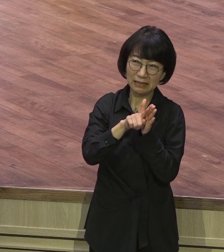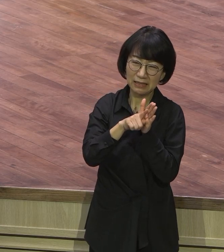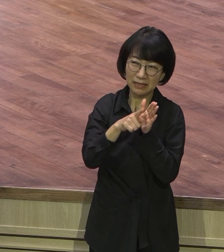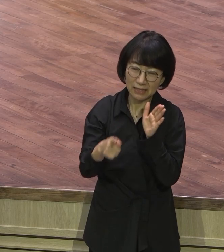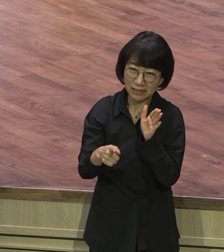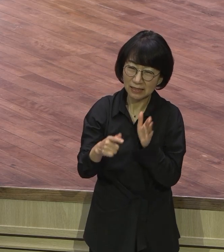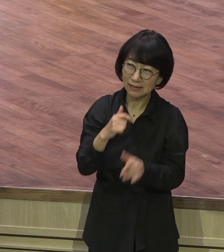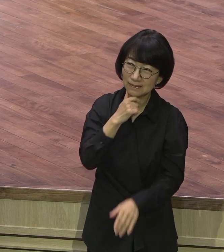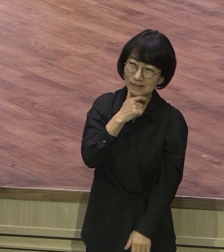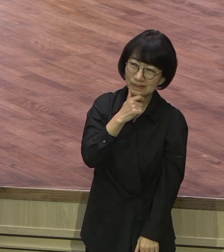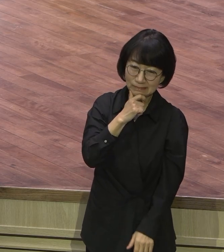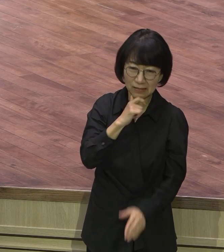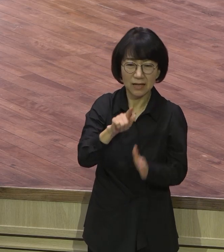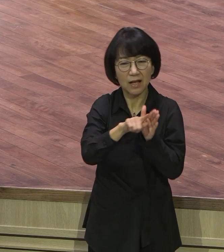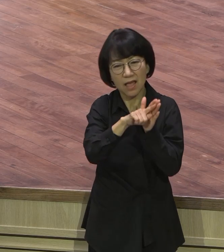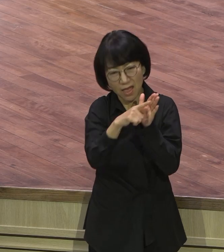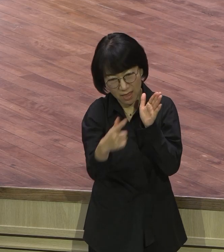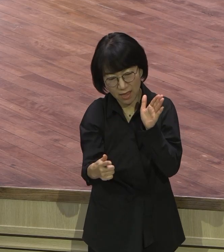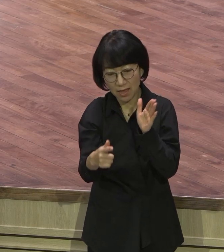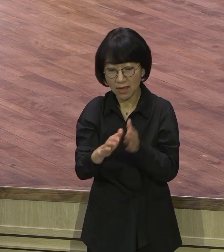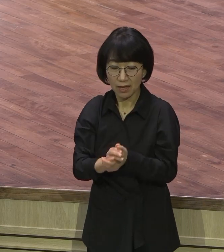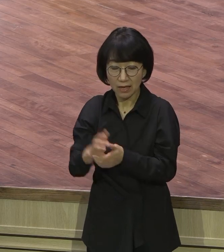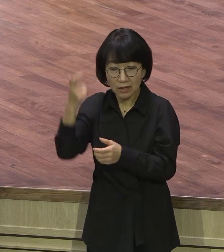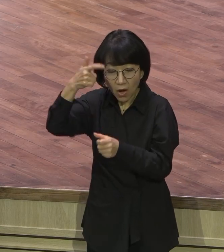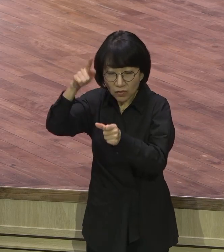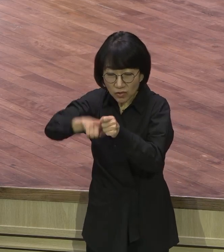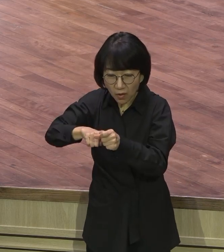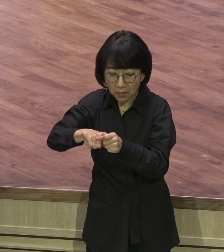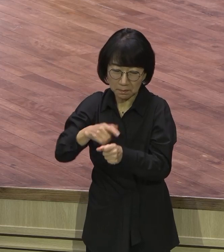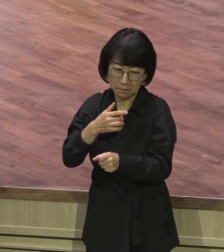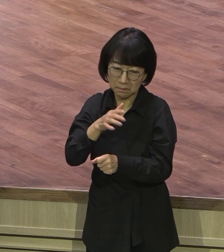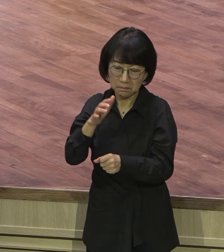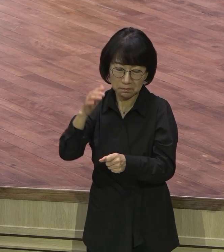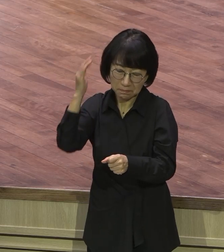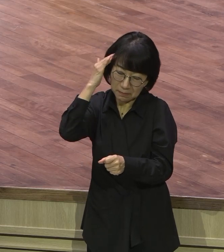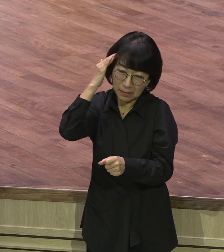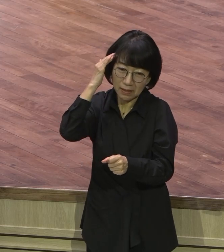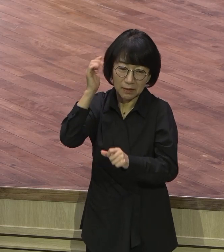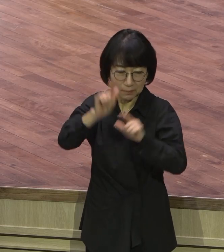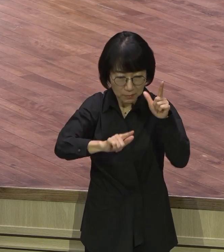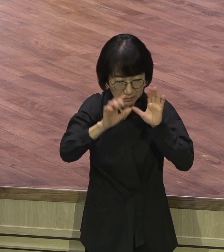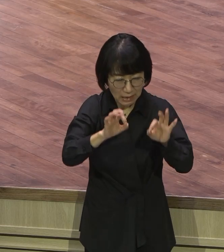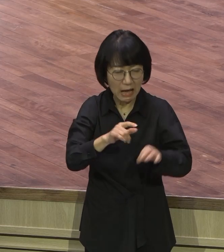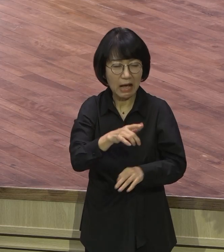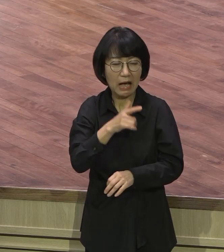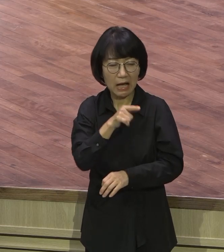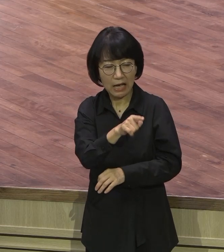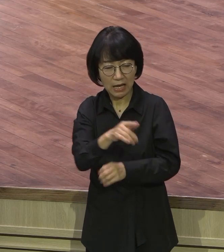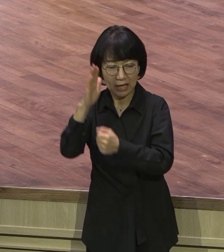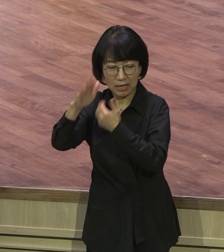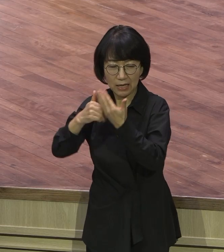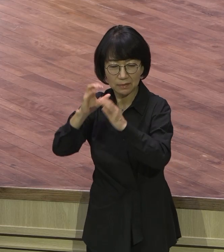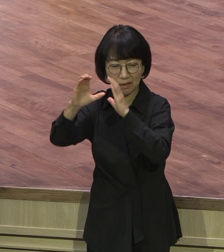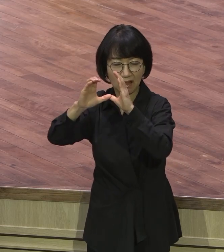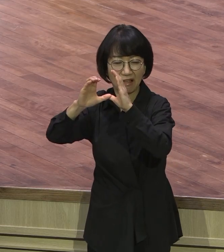영적으로 도움이 안 되는 행동을 합니다. 그게 하나님과 소통 안 되는 사람의 모습이